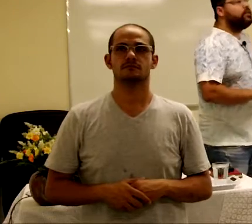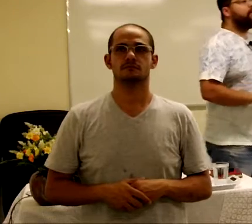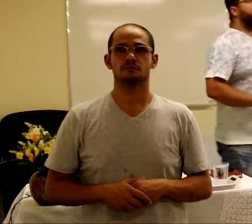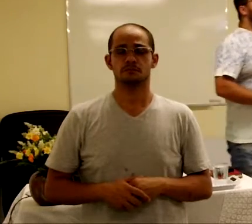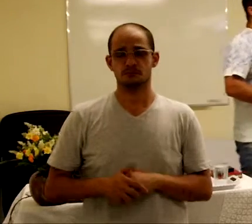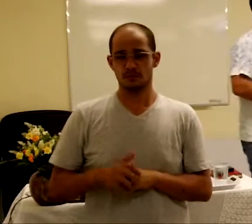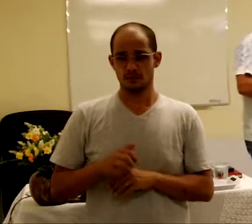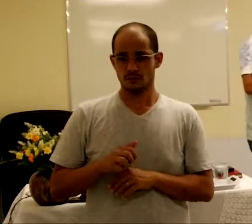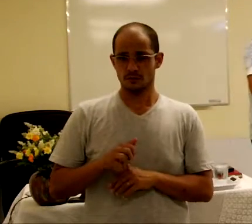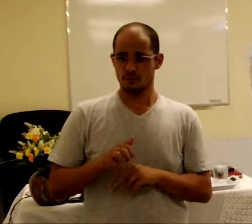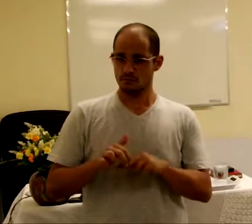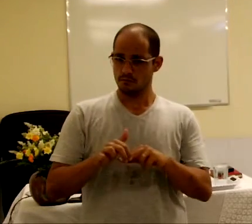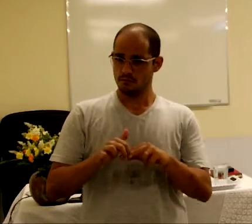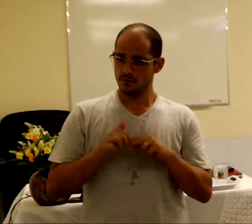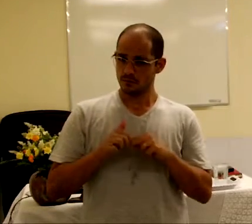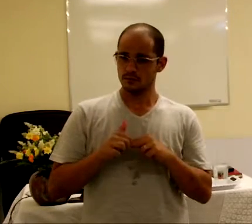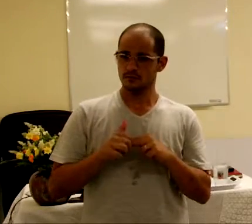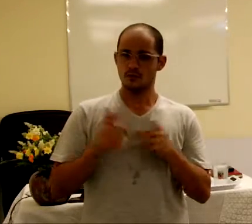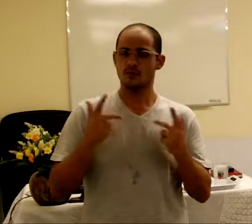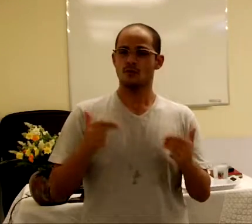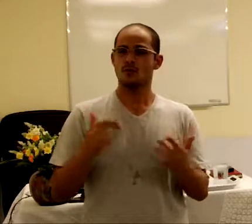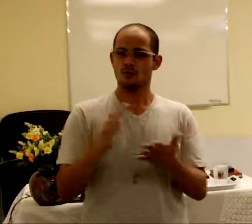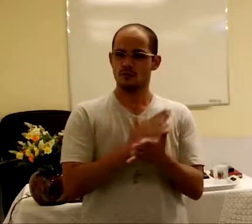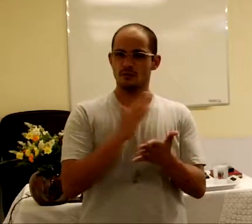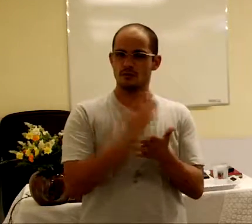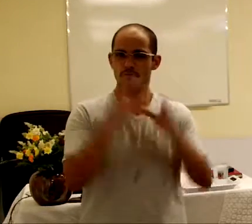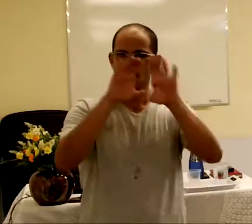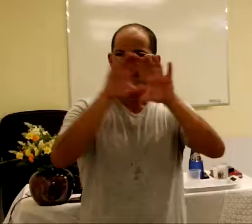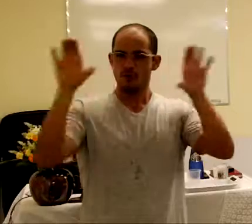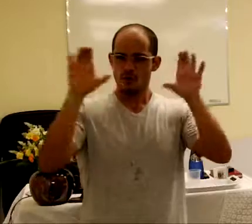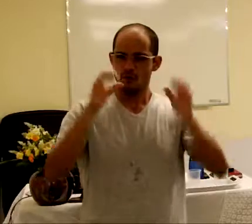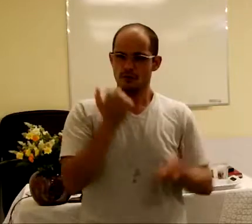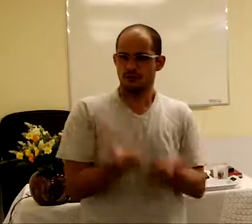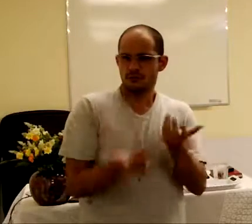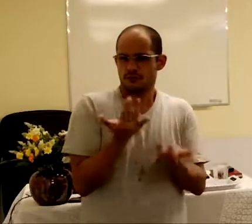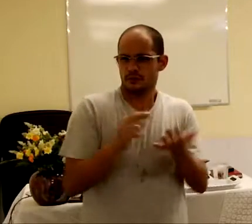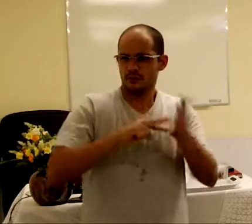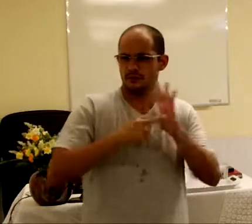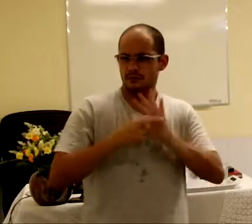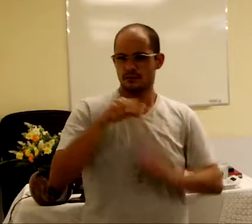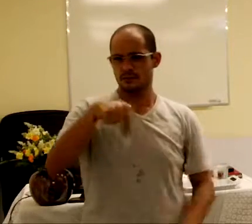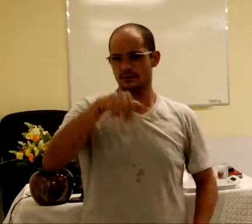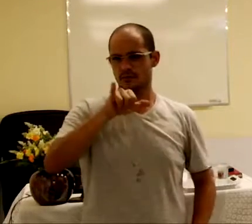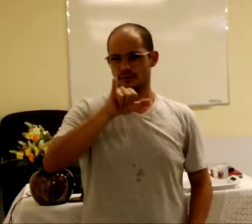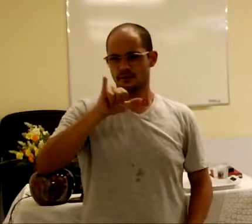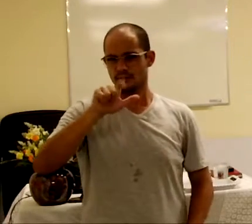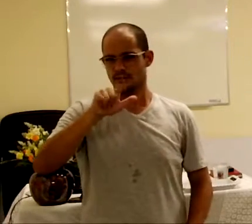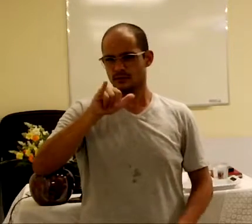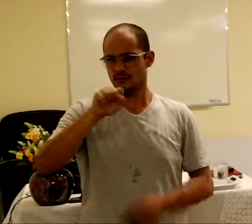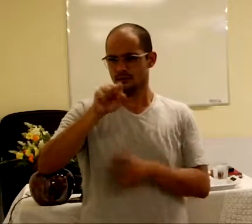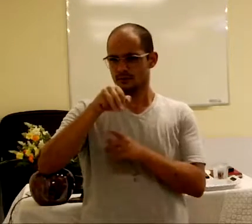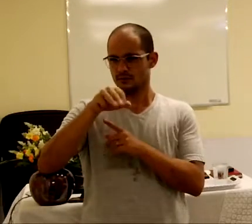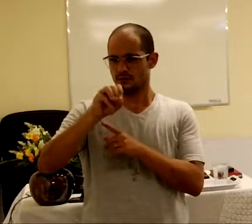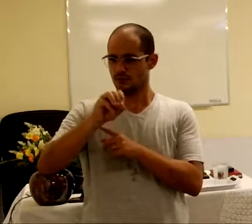Senão, no limite, gente, cai naquilo que está no céu e inferno, que é o niilismo. O niilismo é a negação de tudo.